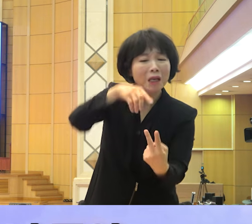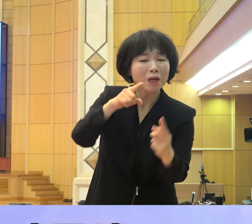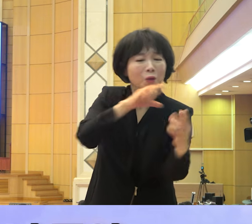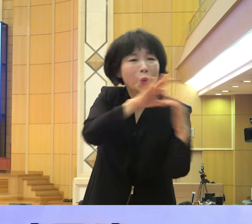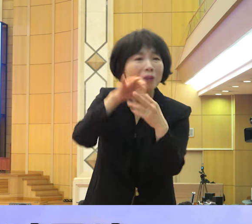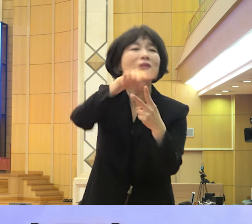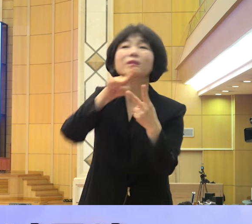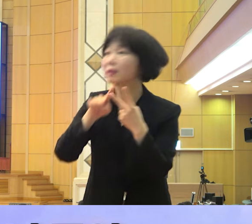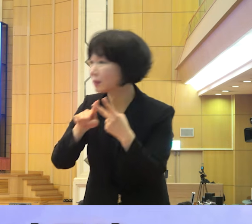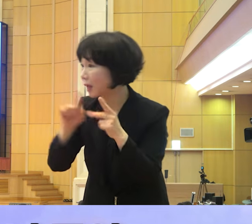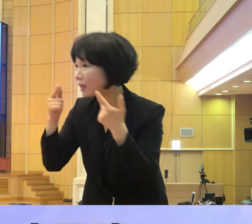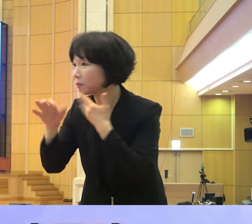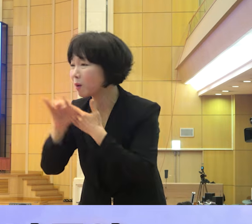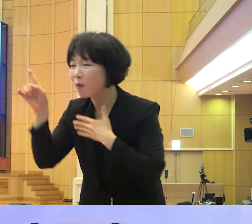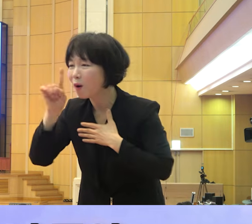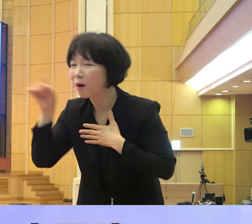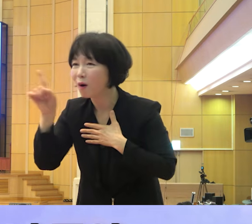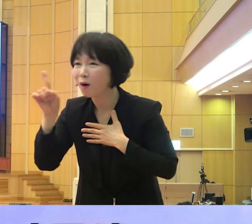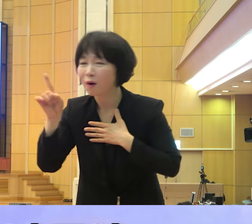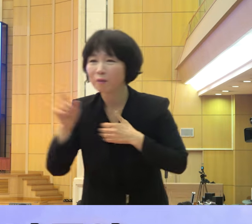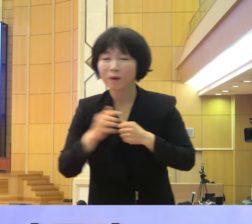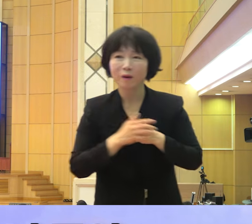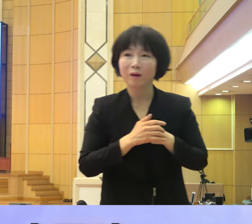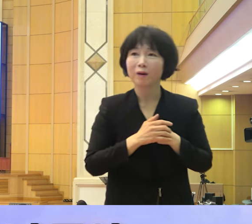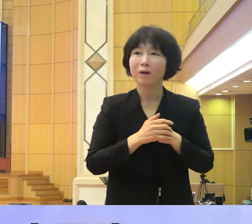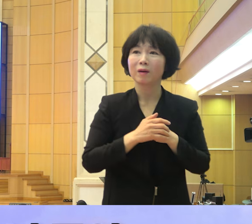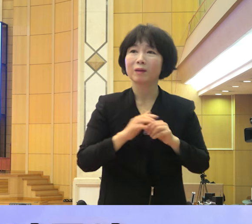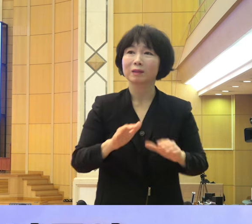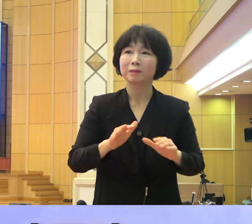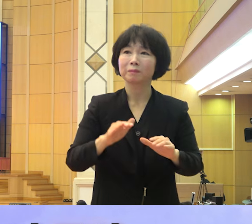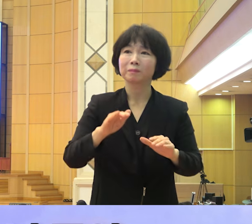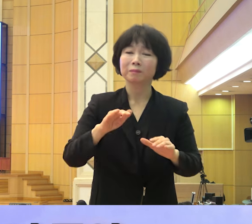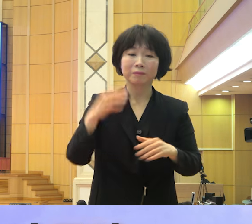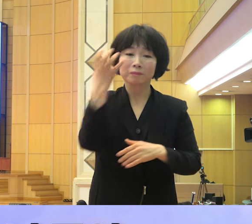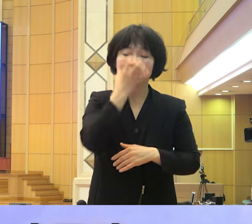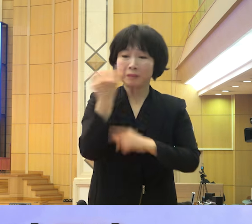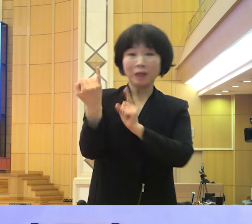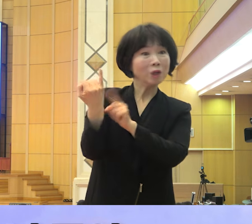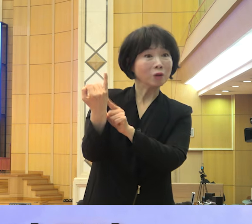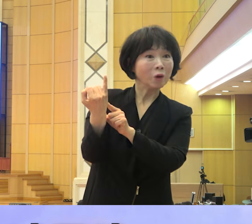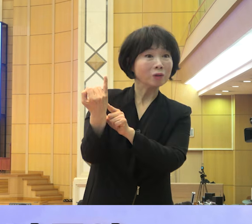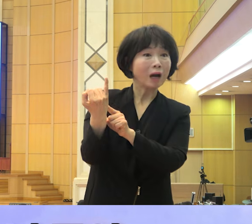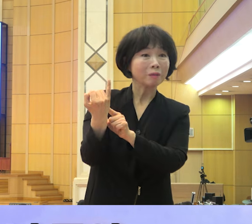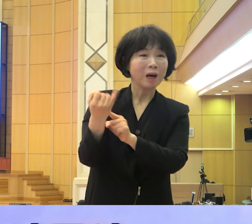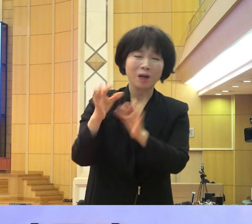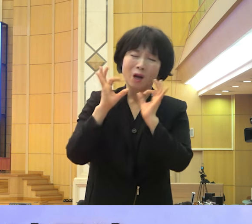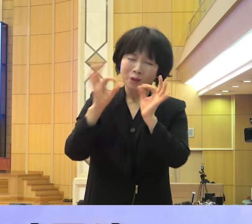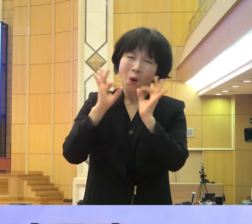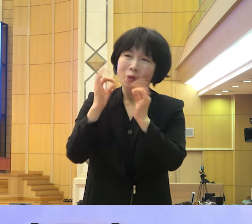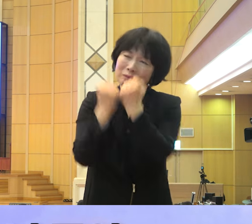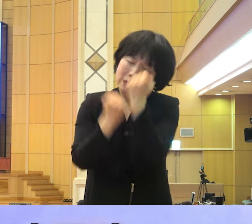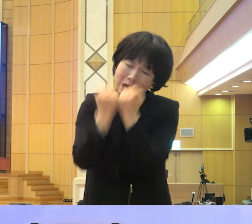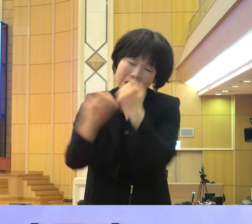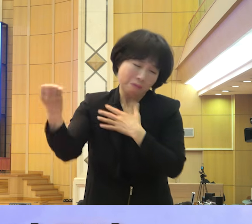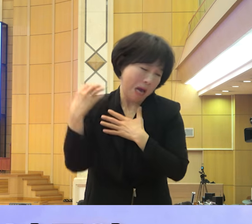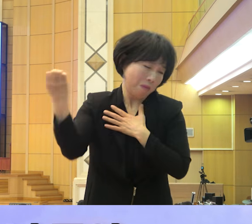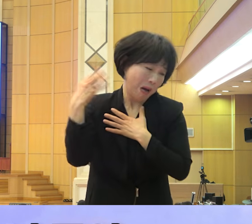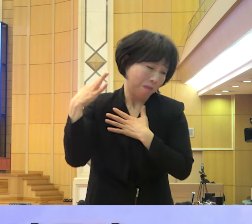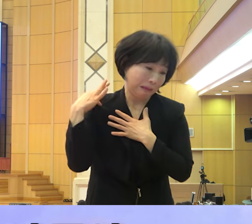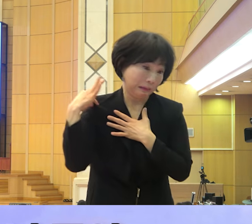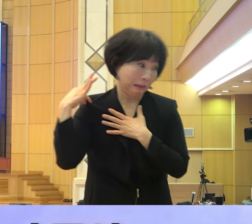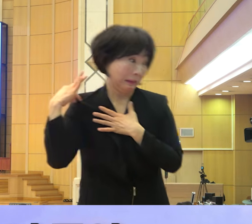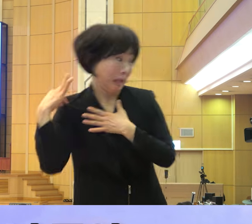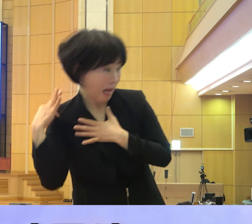통해서, 또는 이렇게 사마리아 수가 여인에게, 그리고 사마리아 수가 여인을